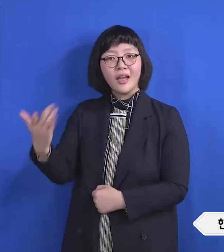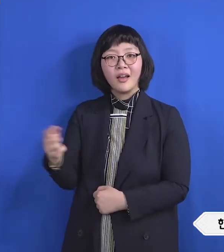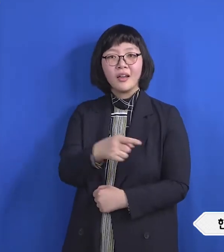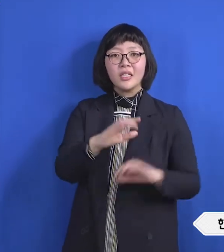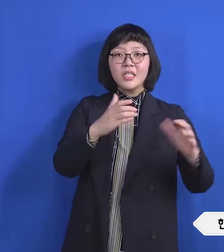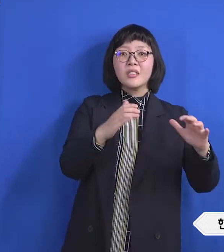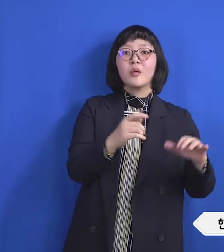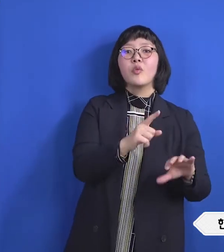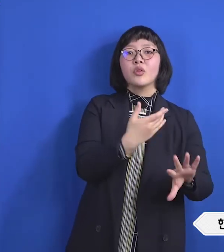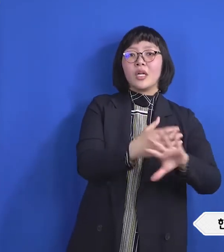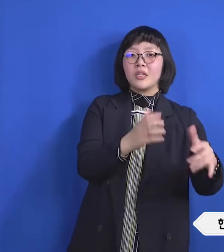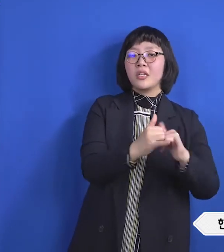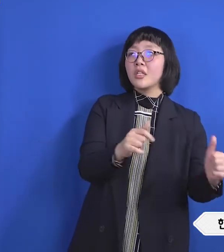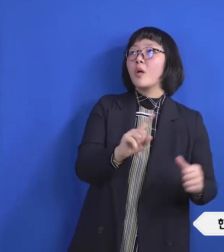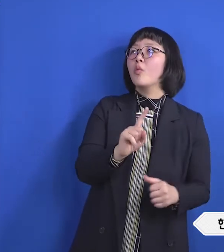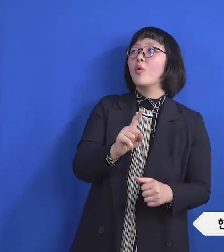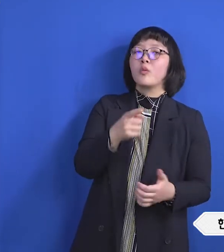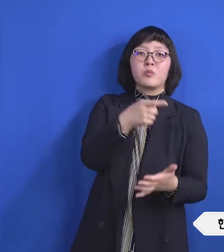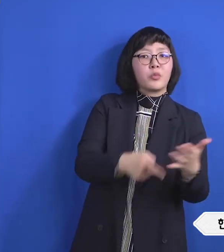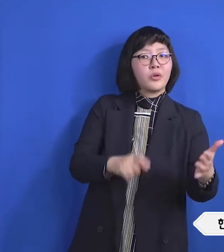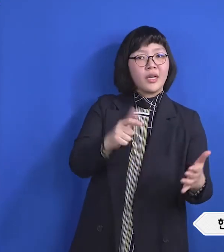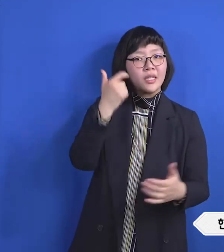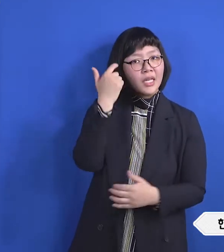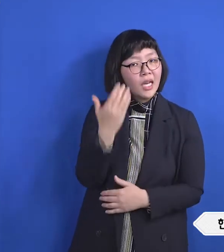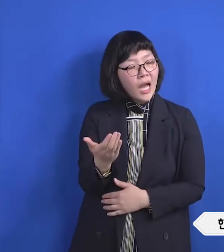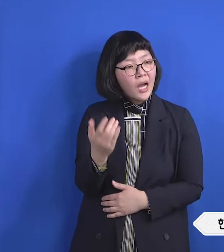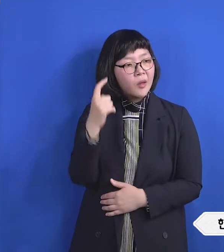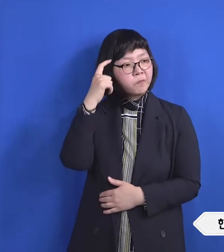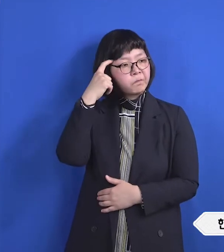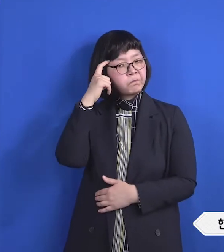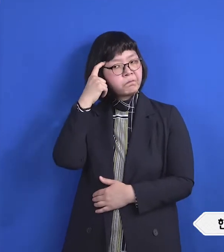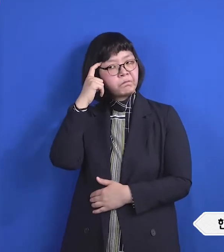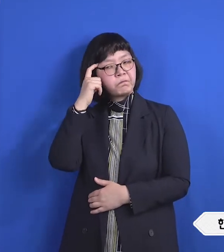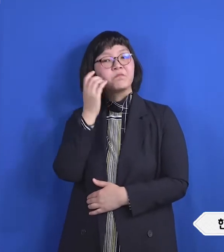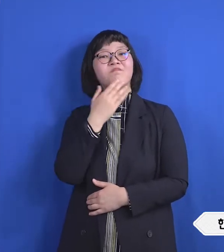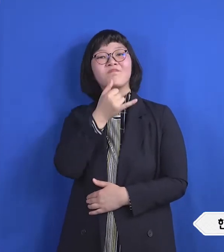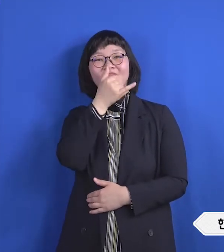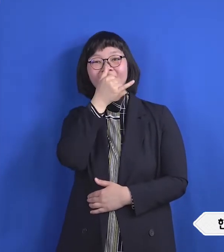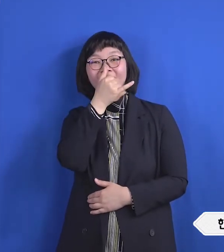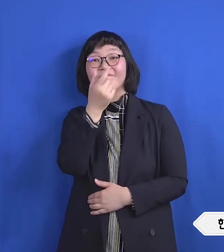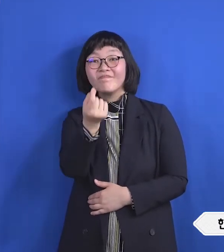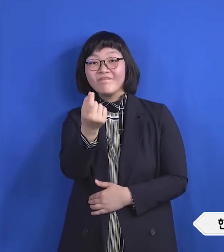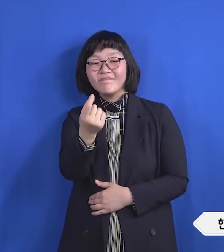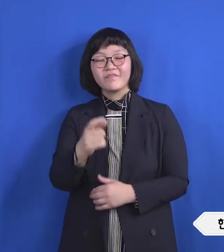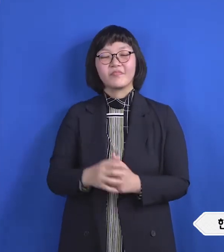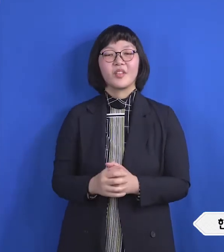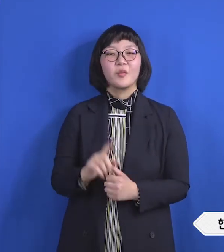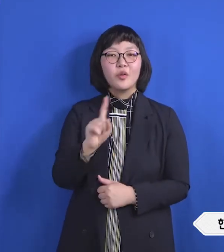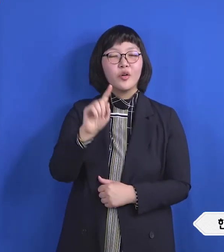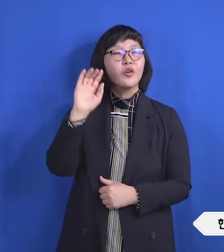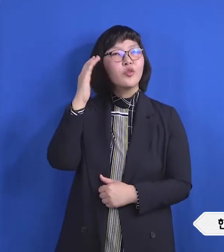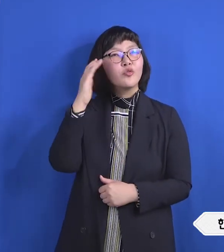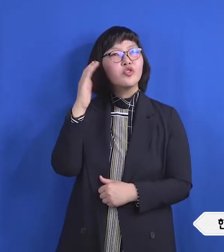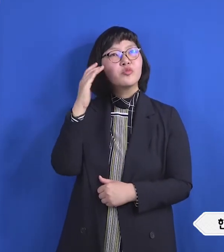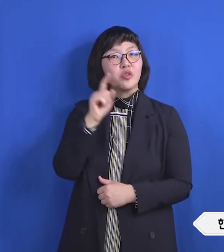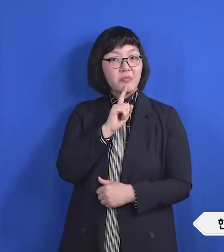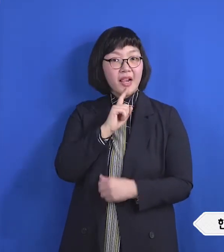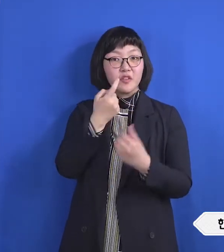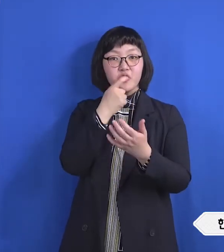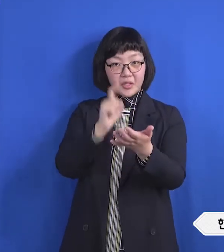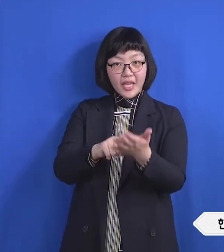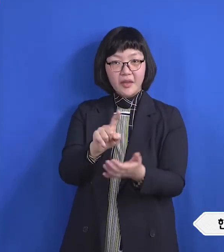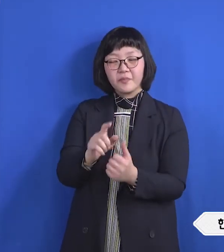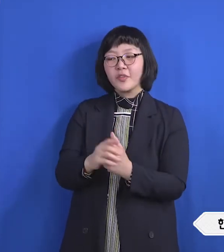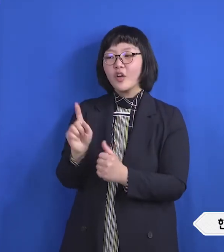이방인은 더 불리하지 않겠는가 하는 생각을 할 수 있습니다. 요즘으로 말하면 어떤 사람은 기독교